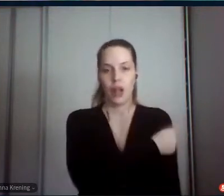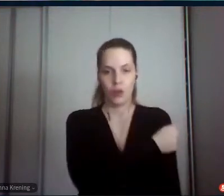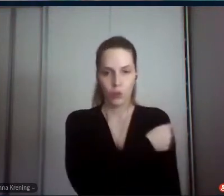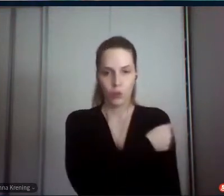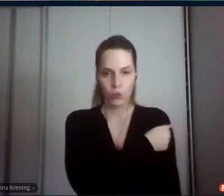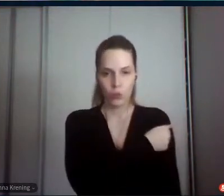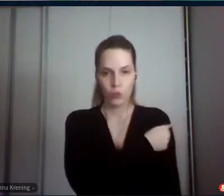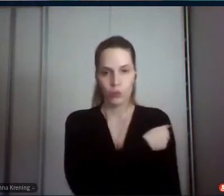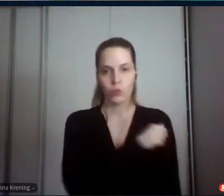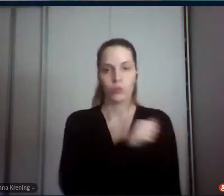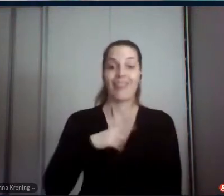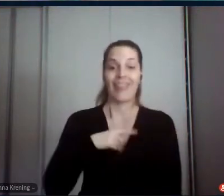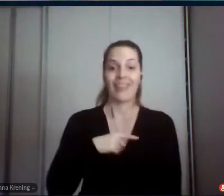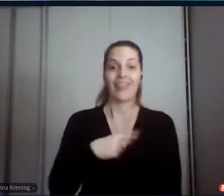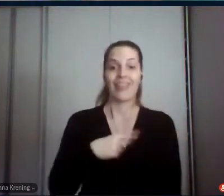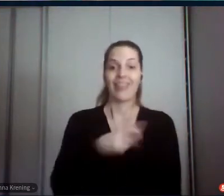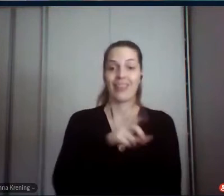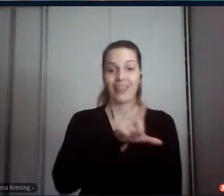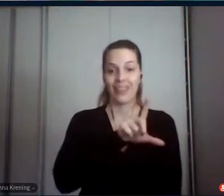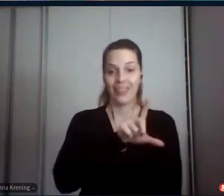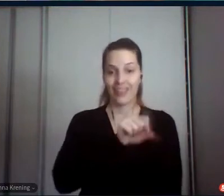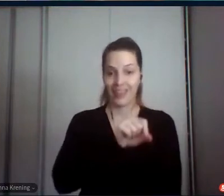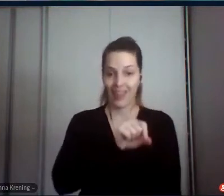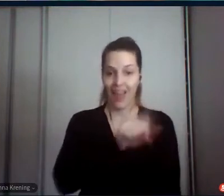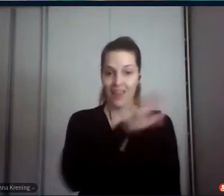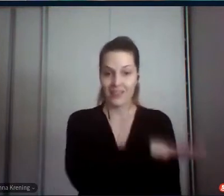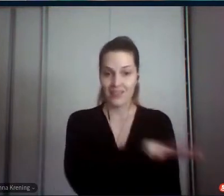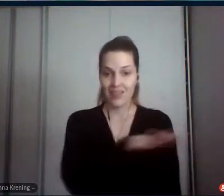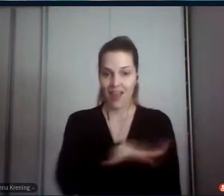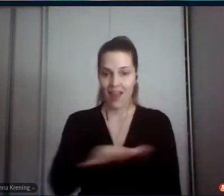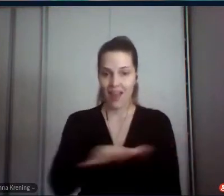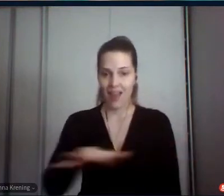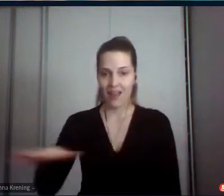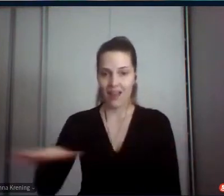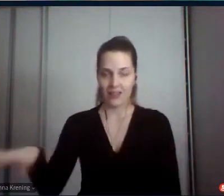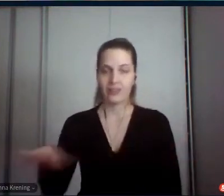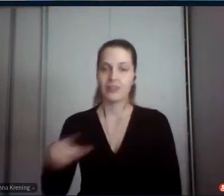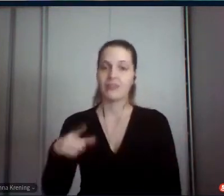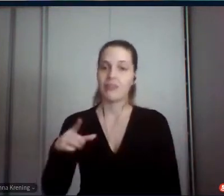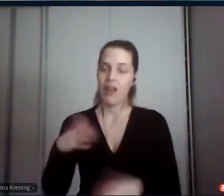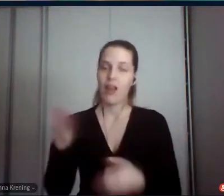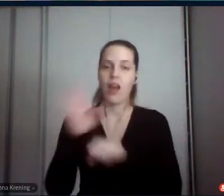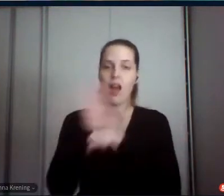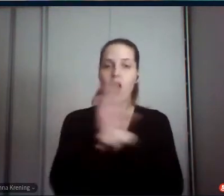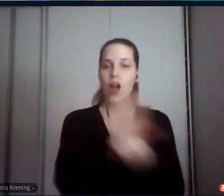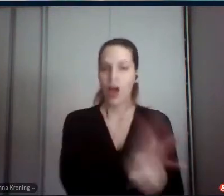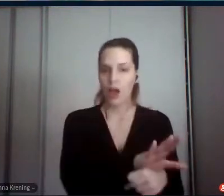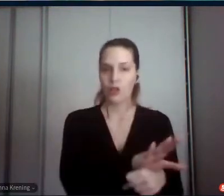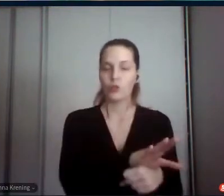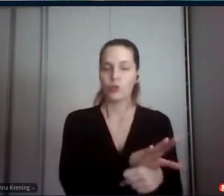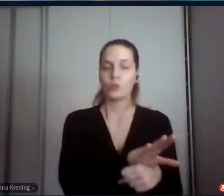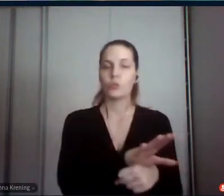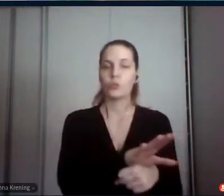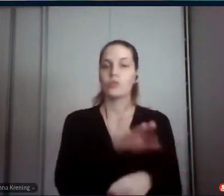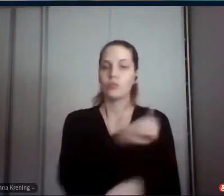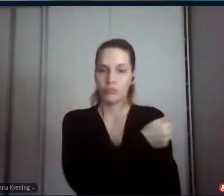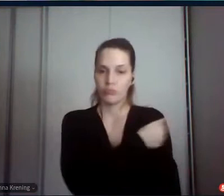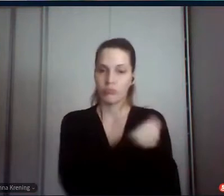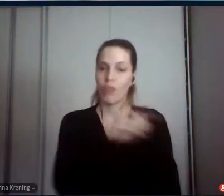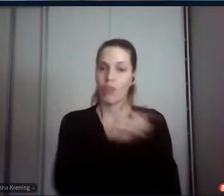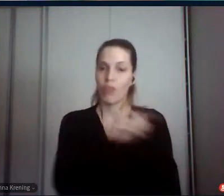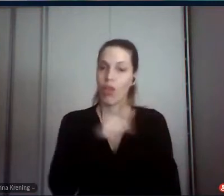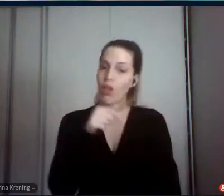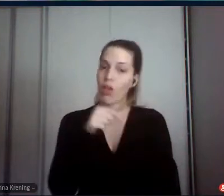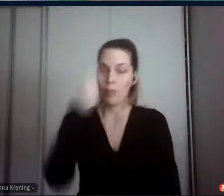inclusão digital está prevista. Então, a ideia seria acionar essa área. Então, nós estamos fazendo toda